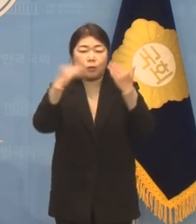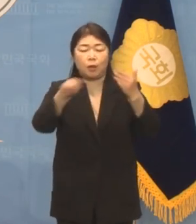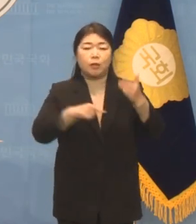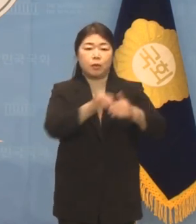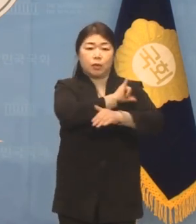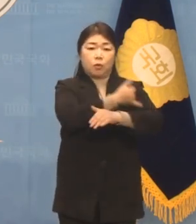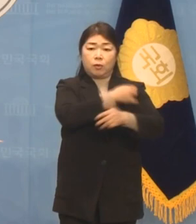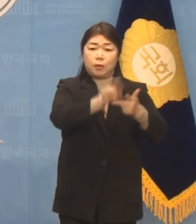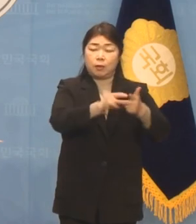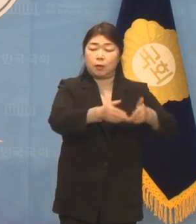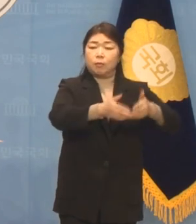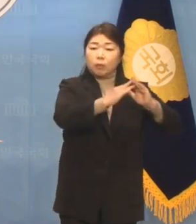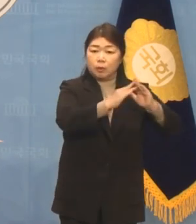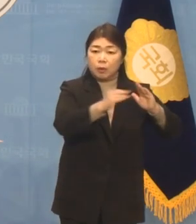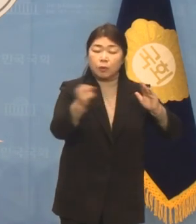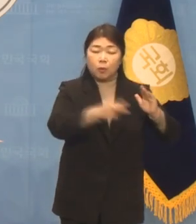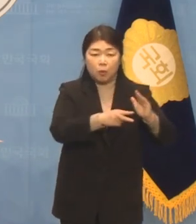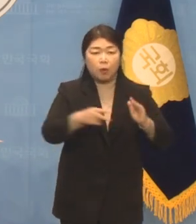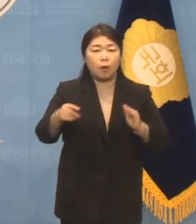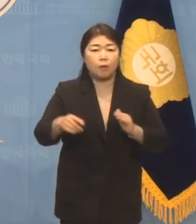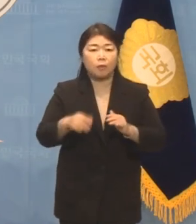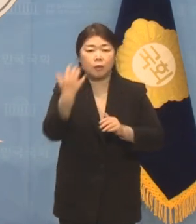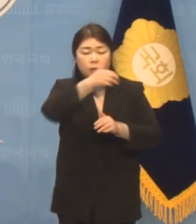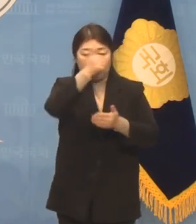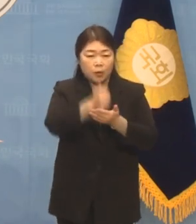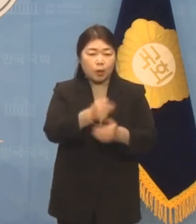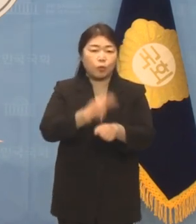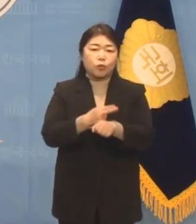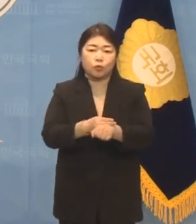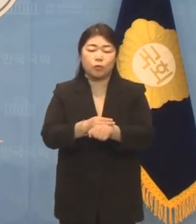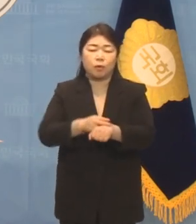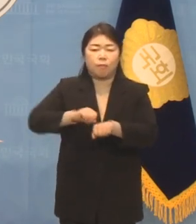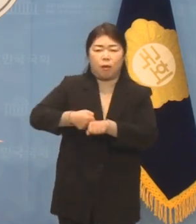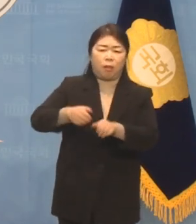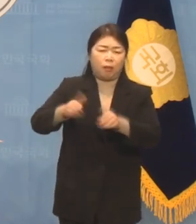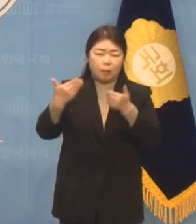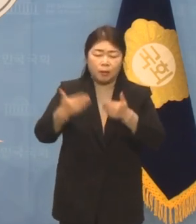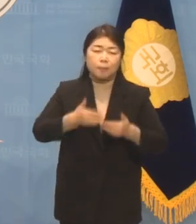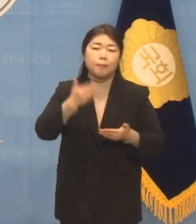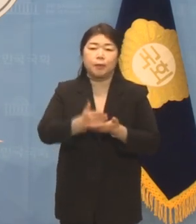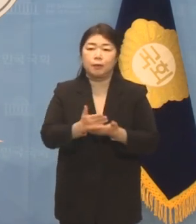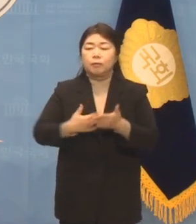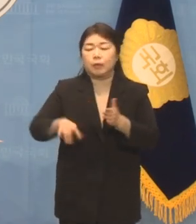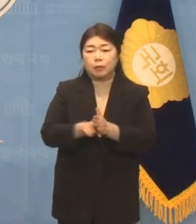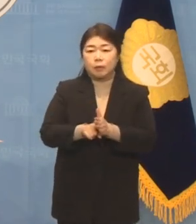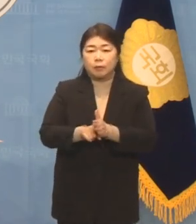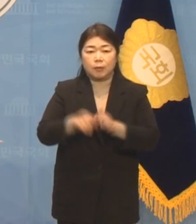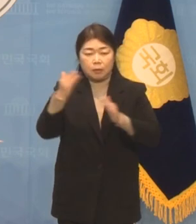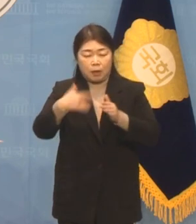교수 송방망이 처벌 방지법 등을 학생들과 함께 논의해서 발의했습니다.